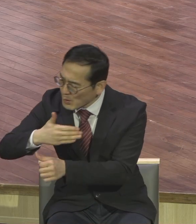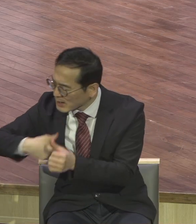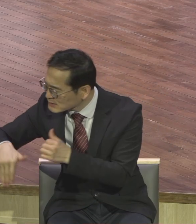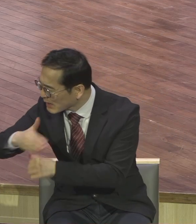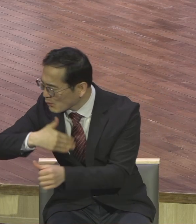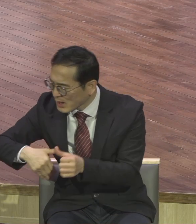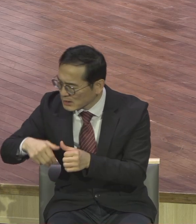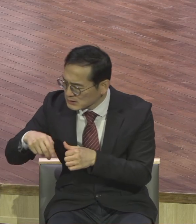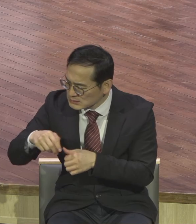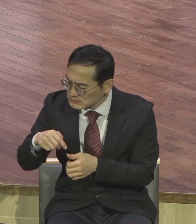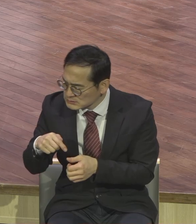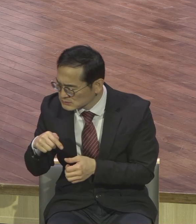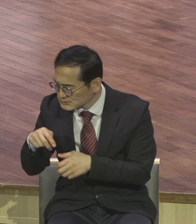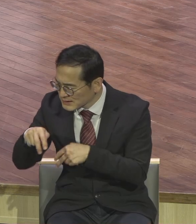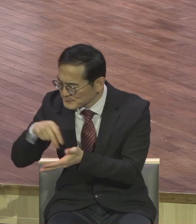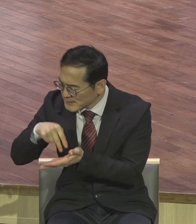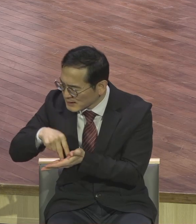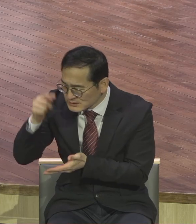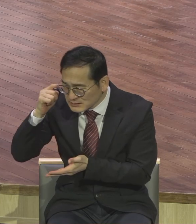위해서. 아멘.